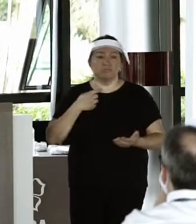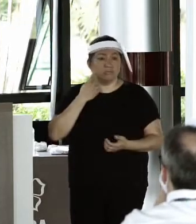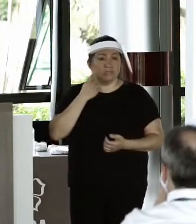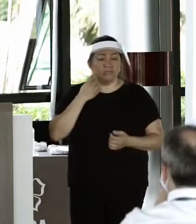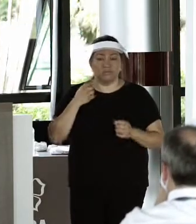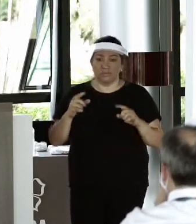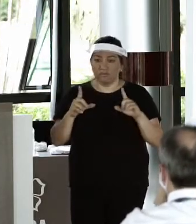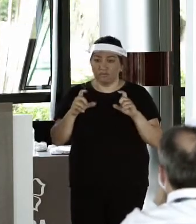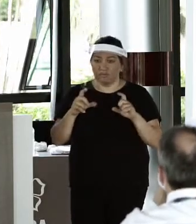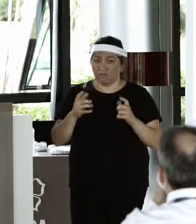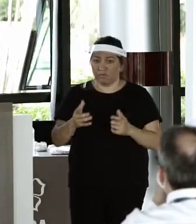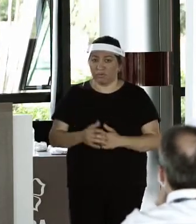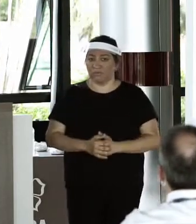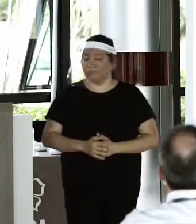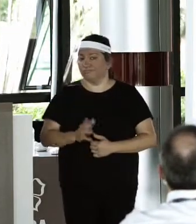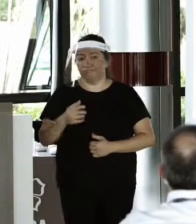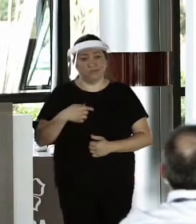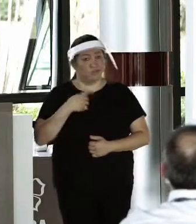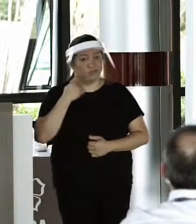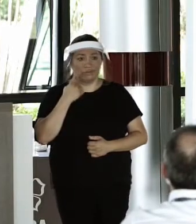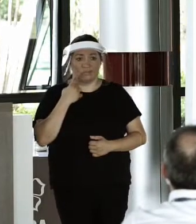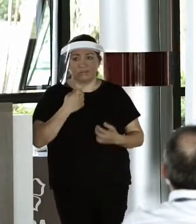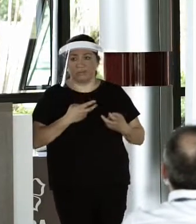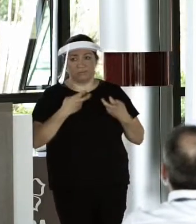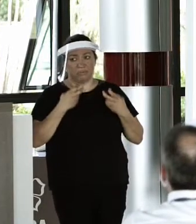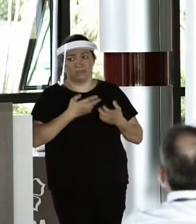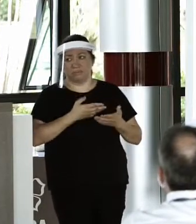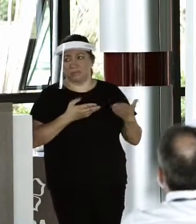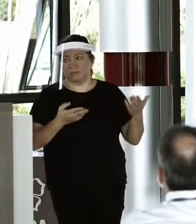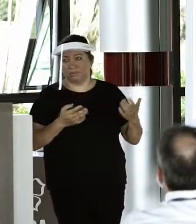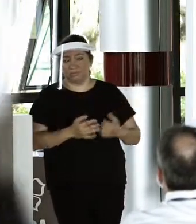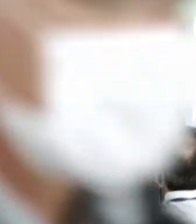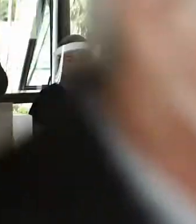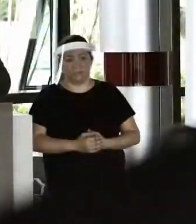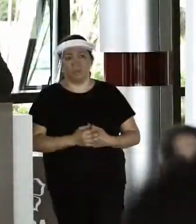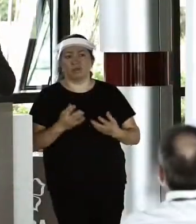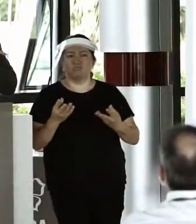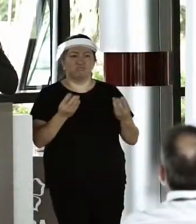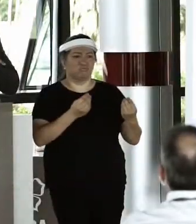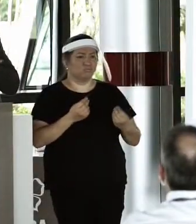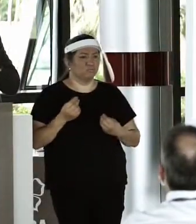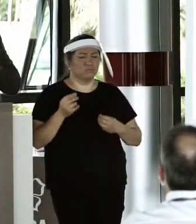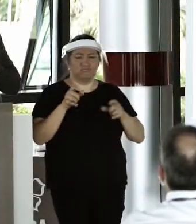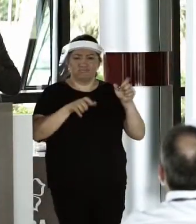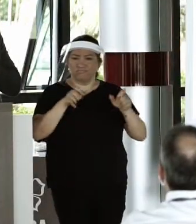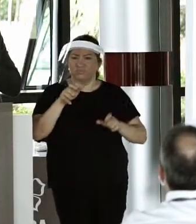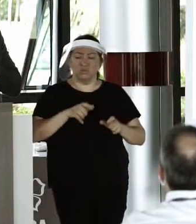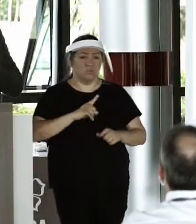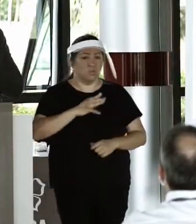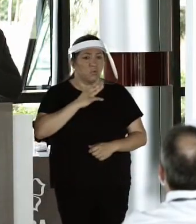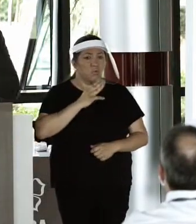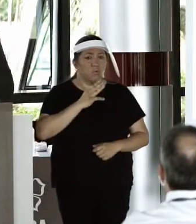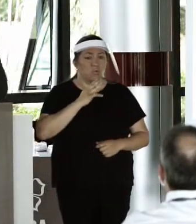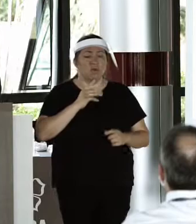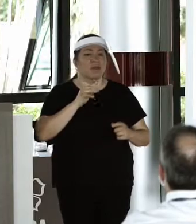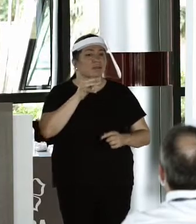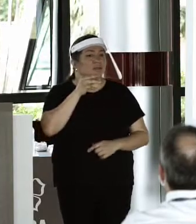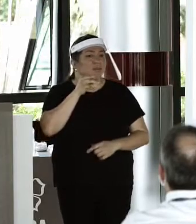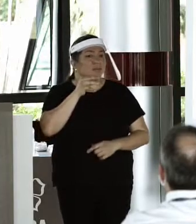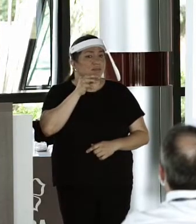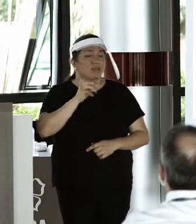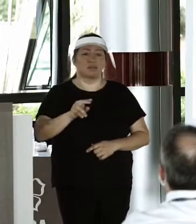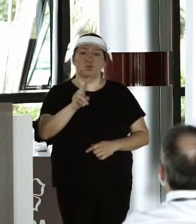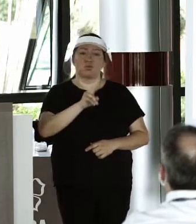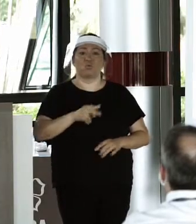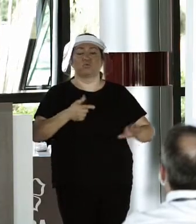essa foto, eu não vou ver esse problema. E aqui que está. Muita gente, por desconhecimento da técnica, utiliza a